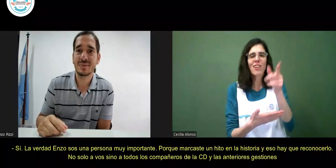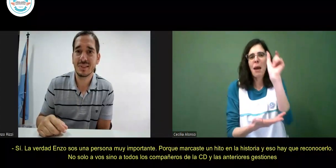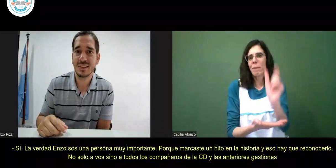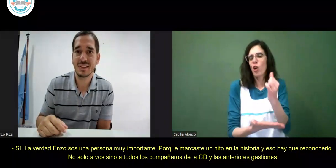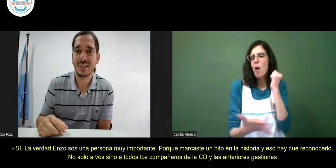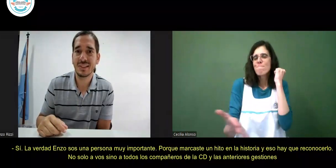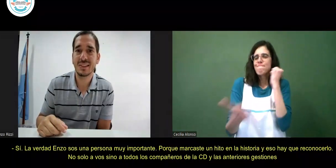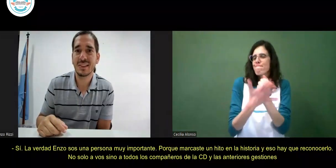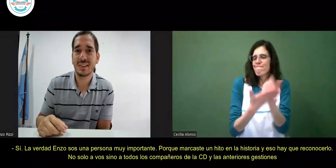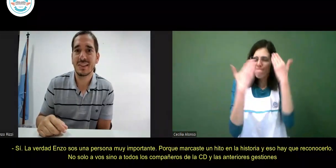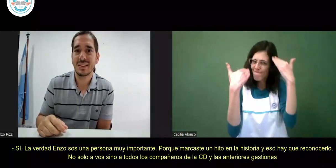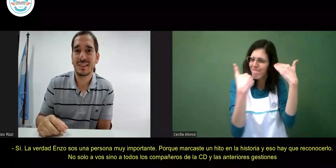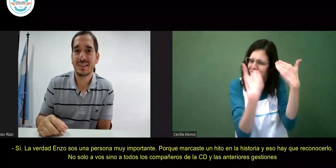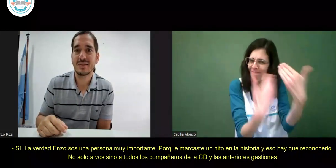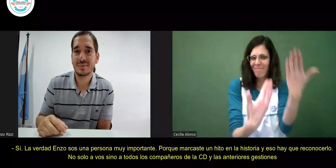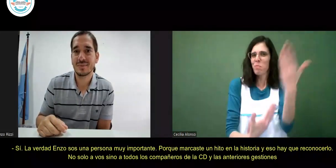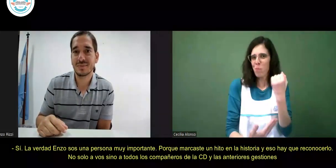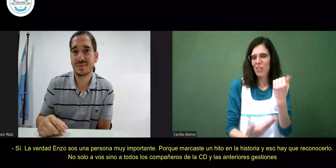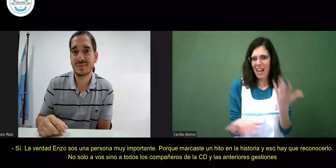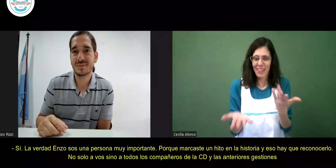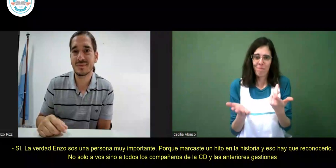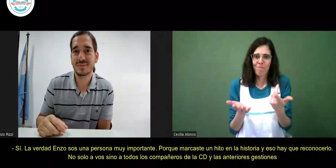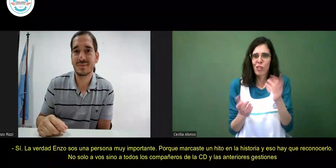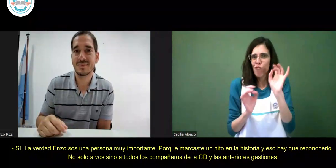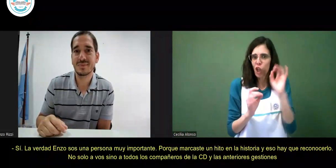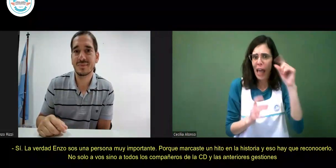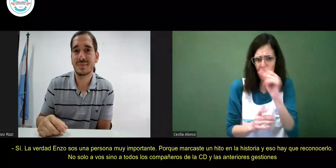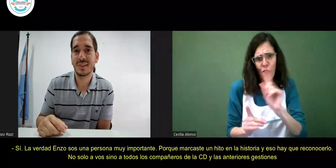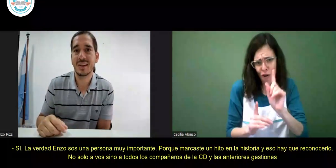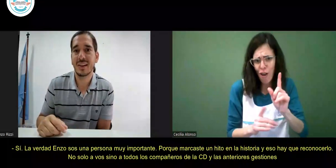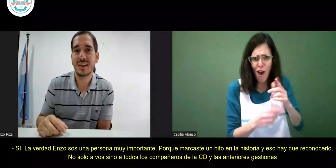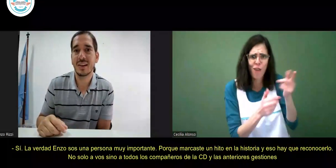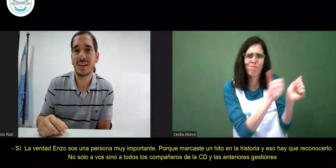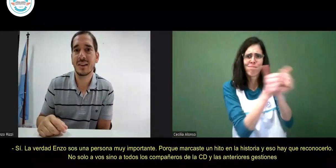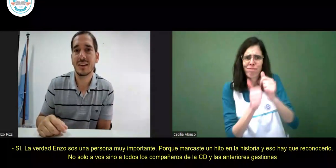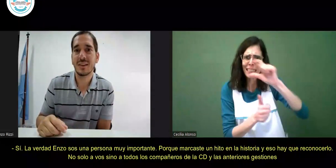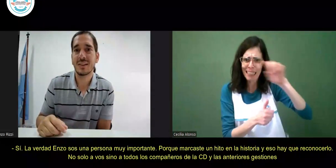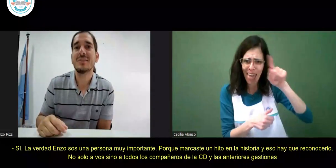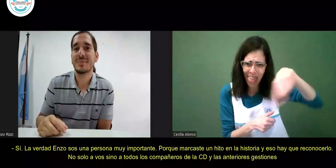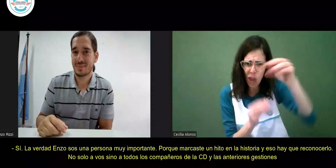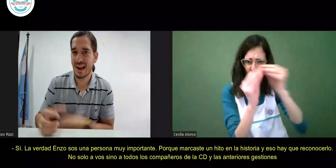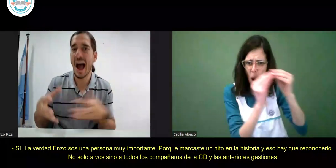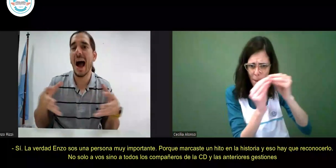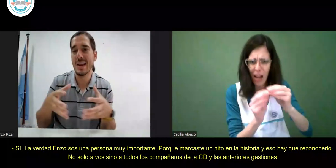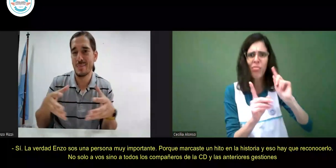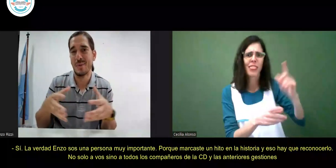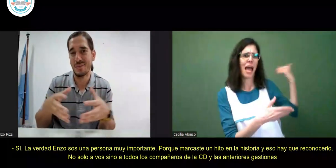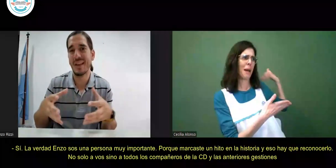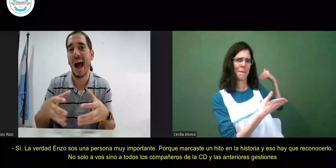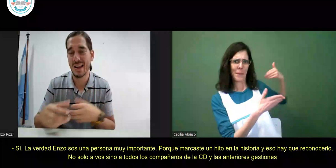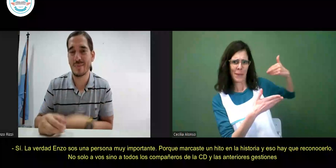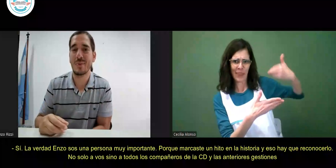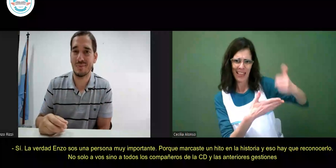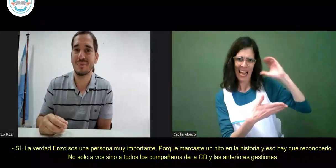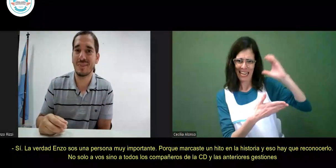marcaste un hito en la historia y eso hay que reconocerlo. No solo a vos, sino a todos los compañeros de la comisión directiva y las